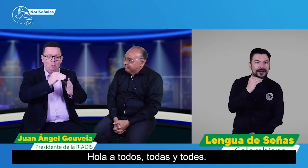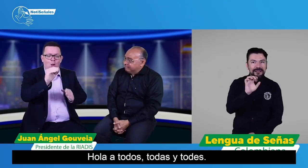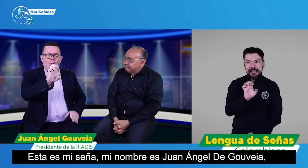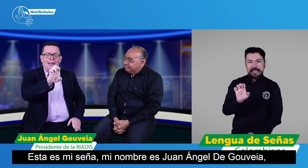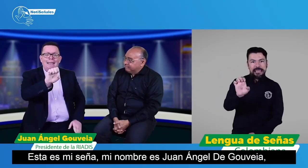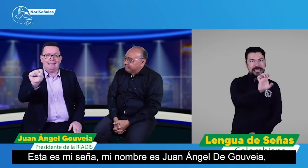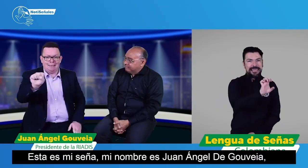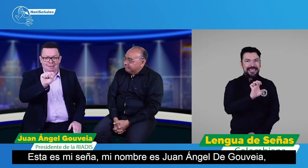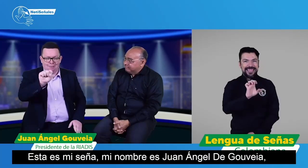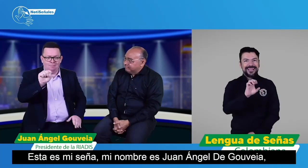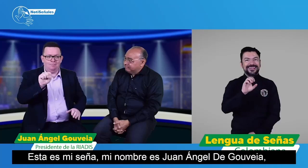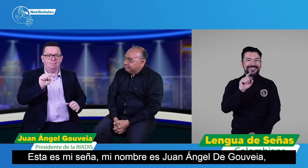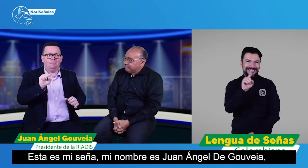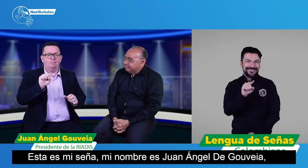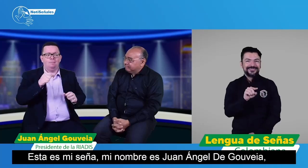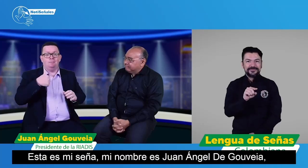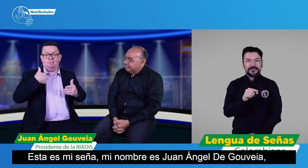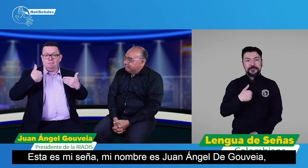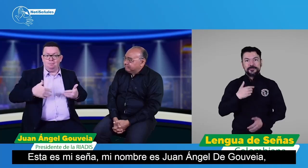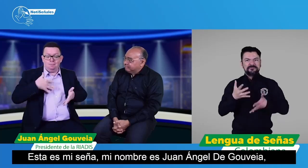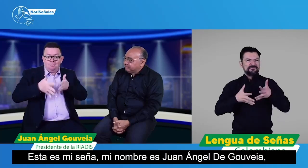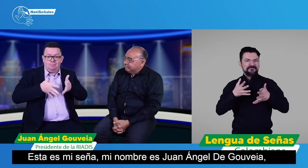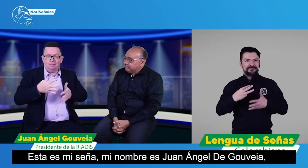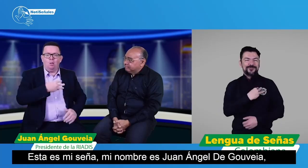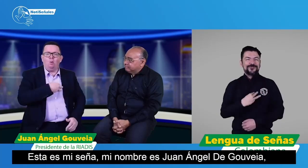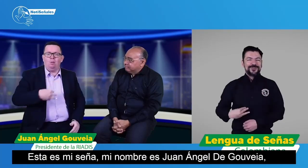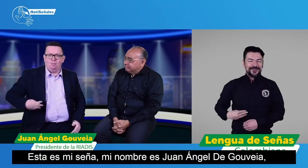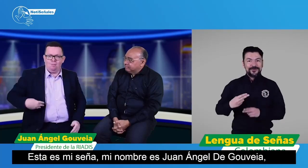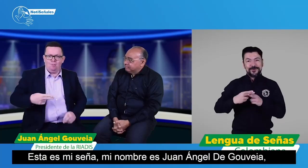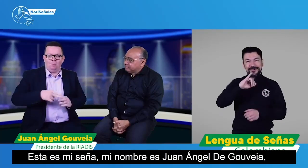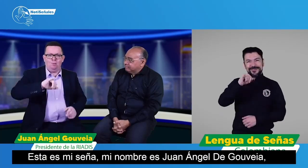Esta es mi seña. Mi nombre es Juan Ángel de Gobeya.